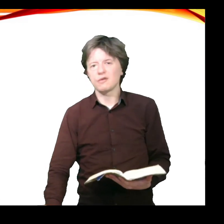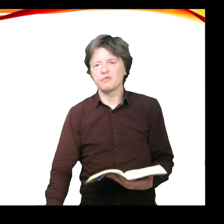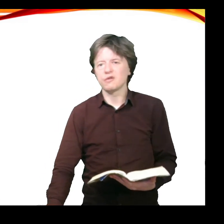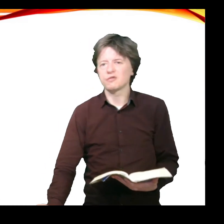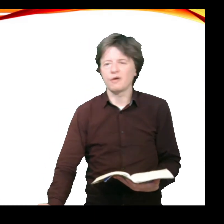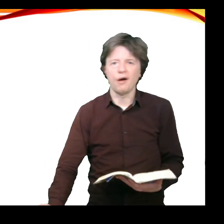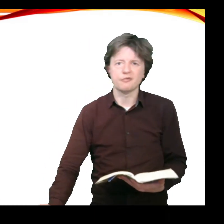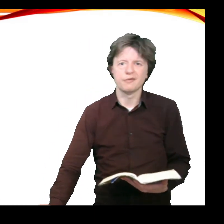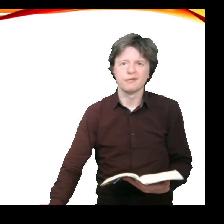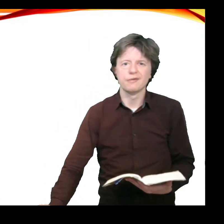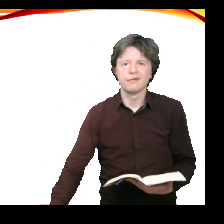Ik vind dit zo gaaf.